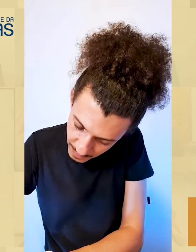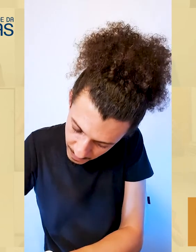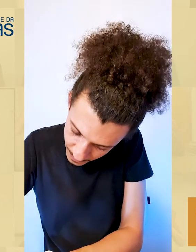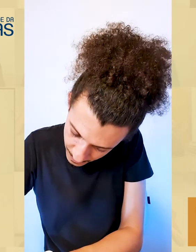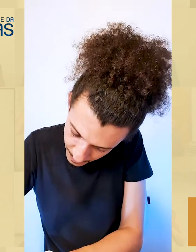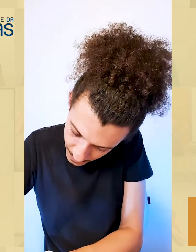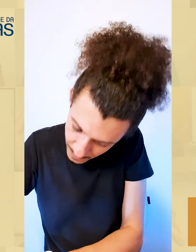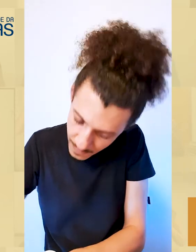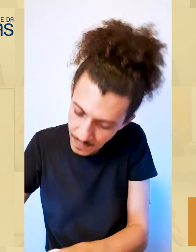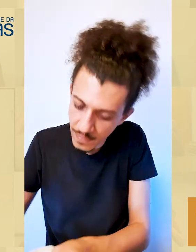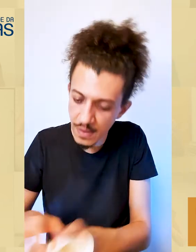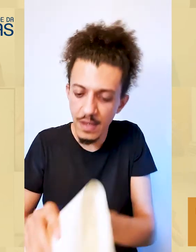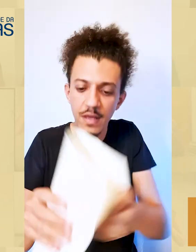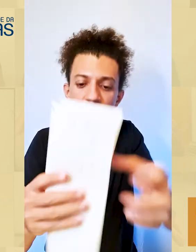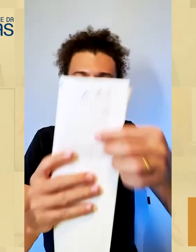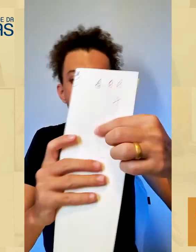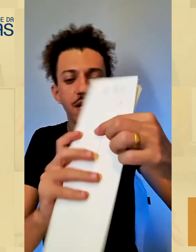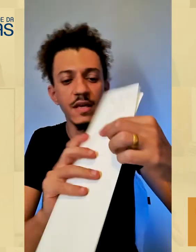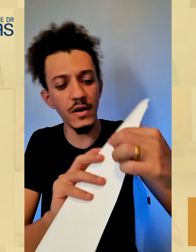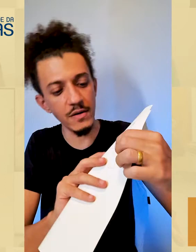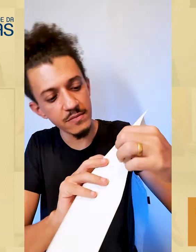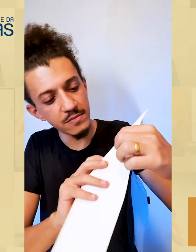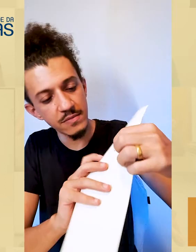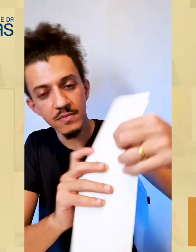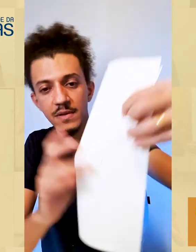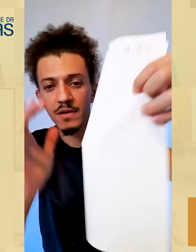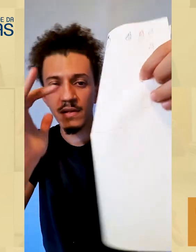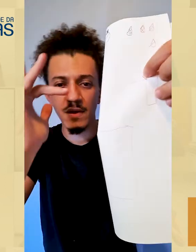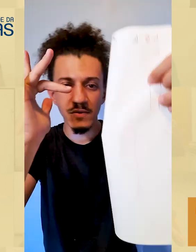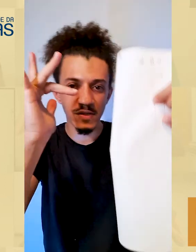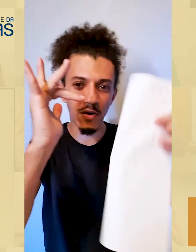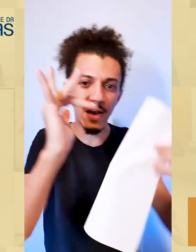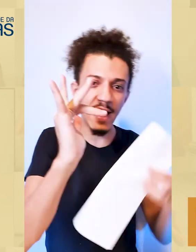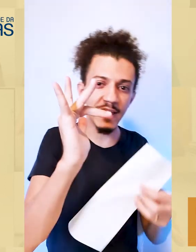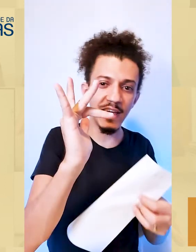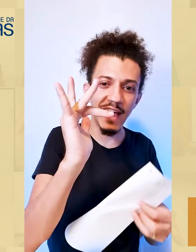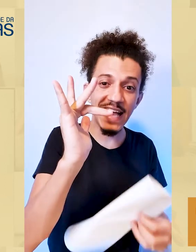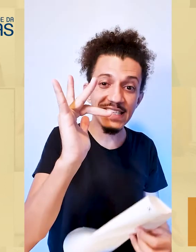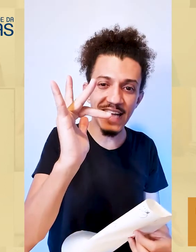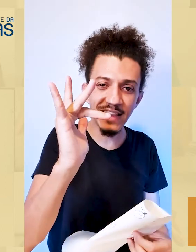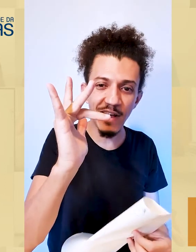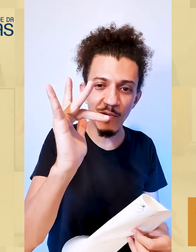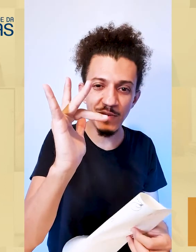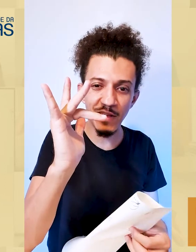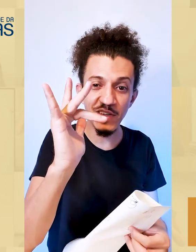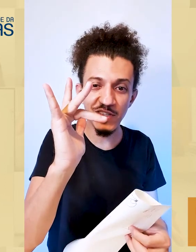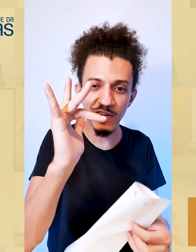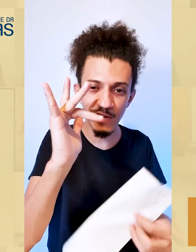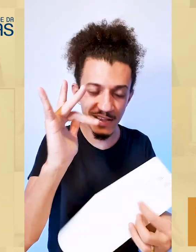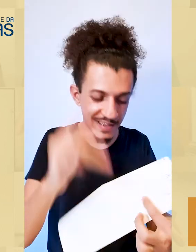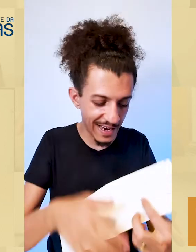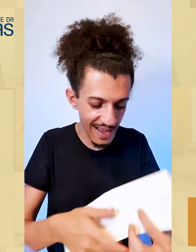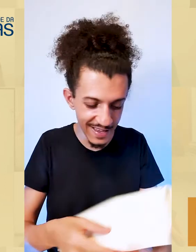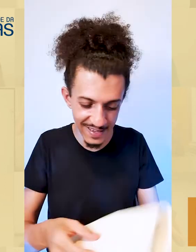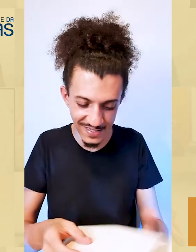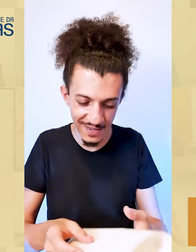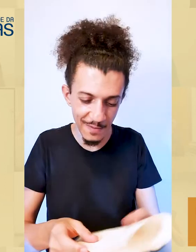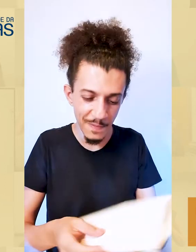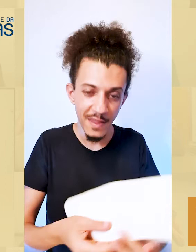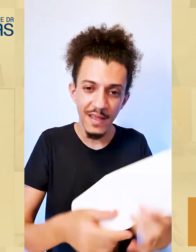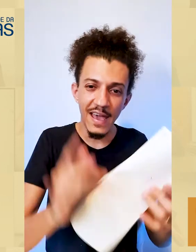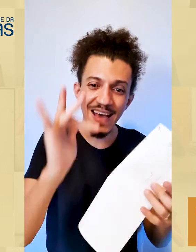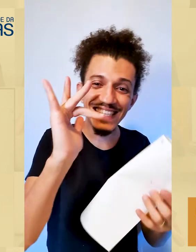mindinho, que é esse daqui, ó. Se você olhar aqui, é o dedo mindinho não, o dedo anelar, quer